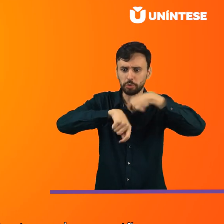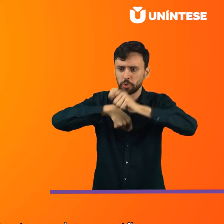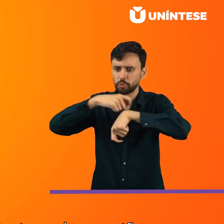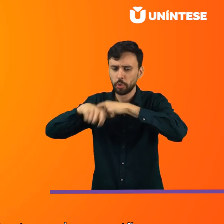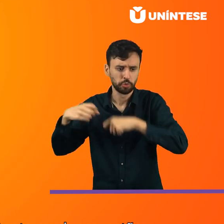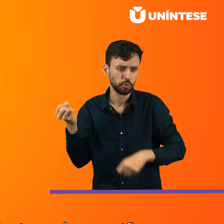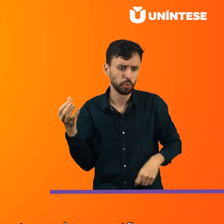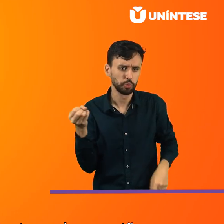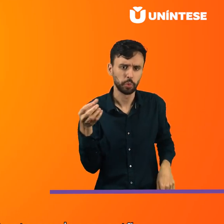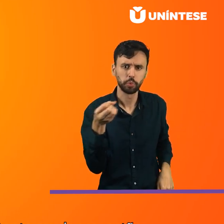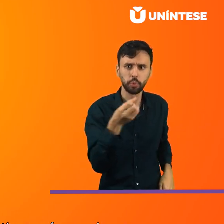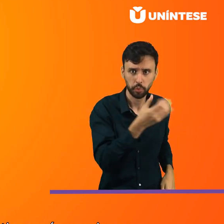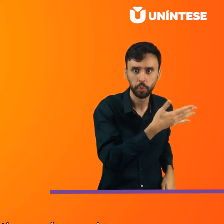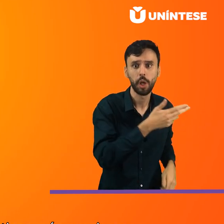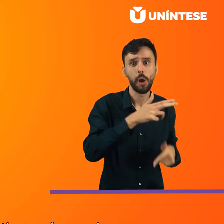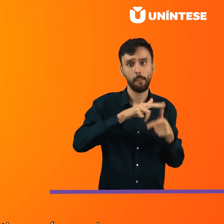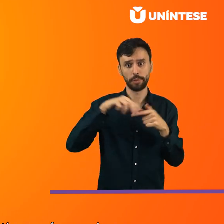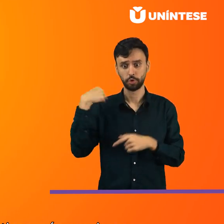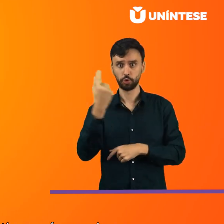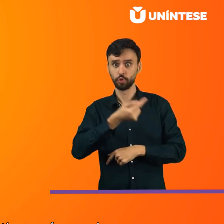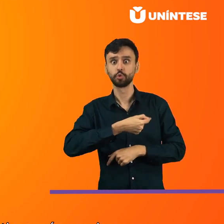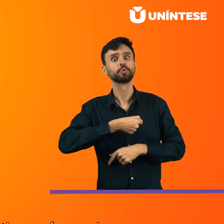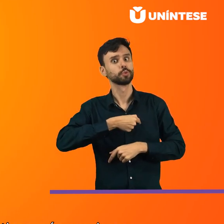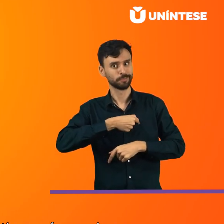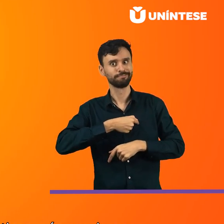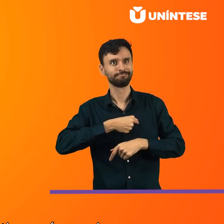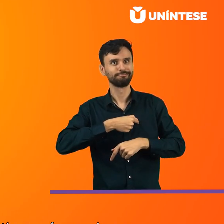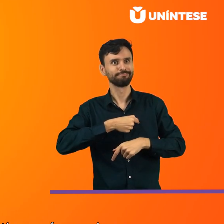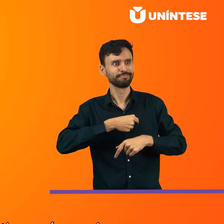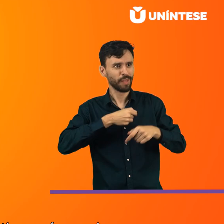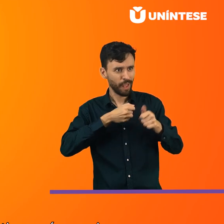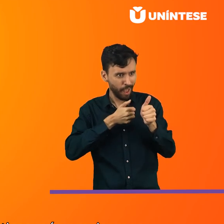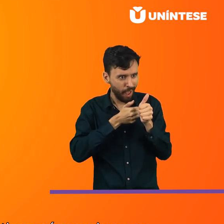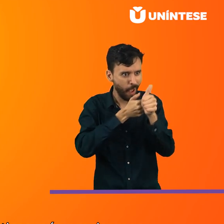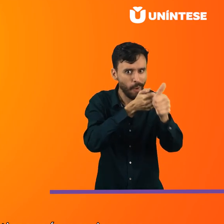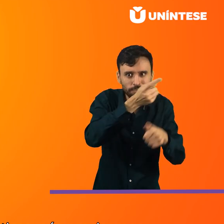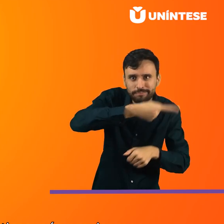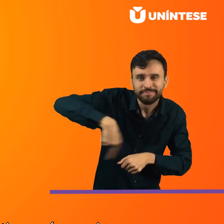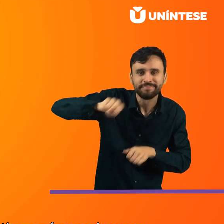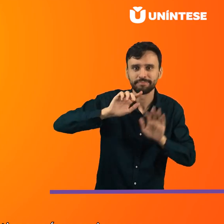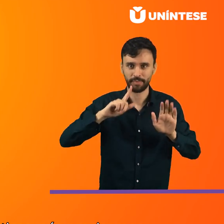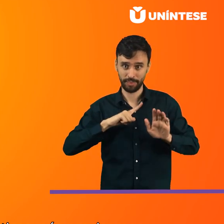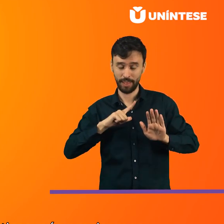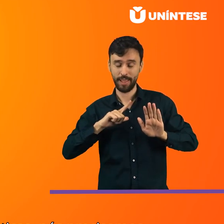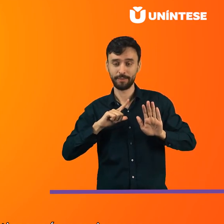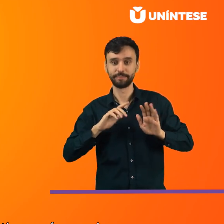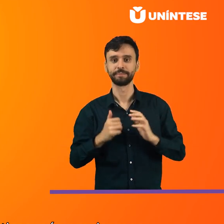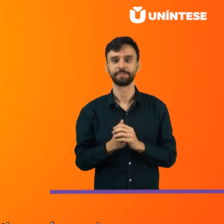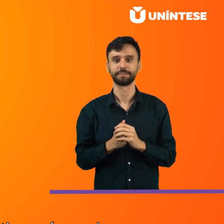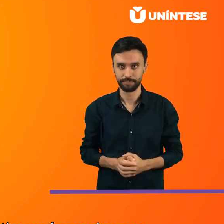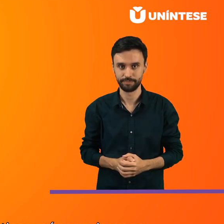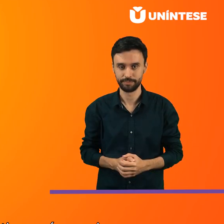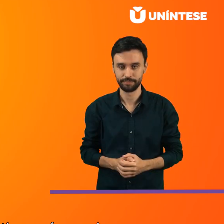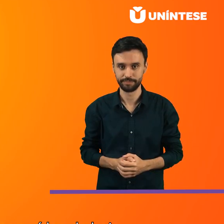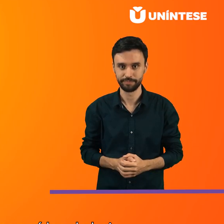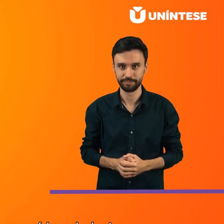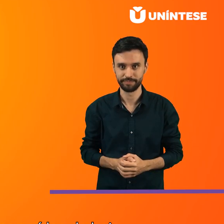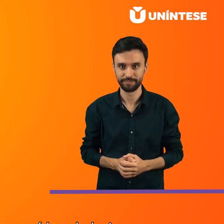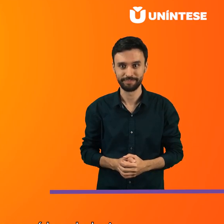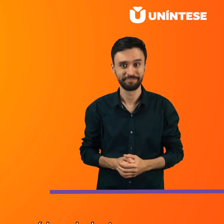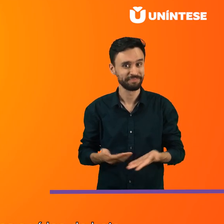adquirindo novas formas, novos sinais, novas características. E nós precisamos estar atentos a todas essas informações.